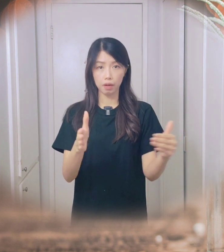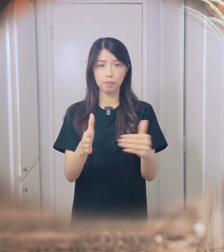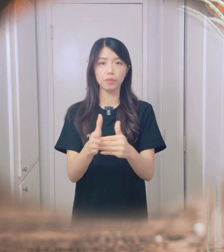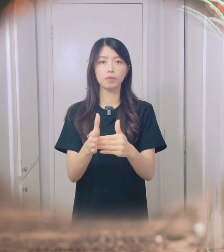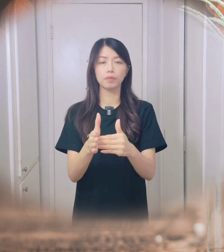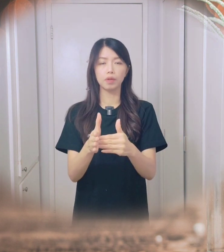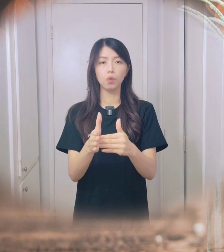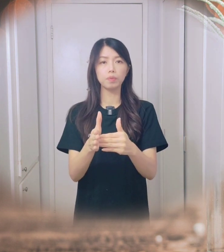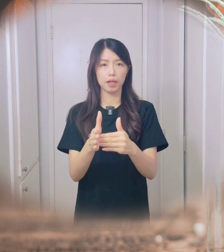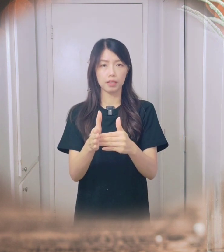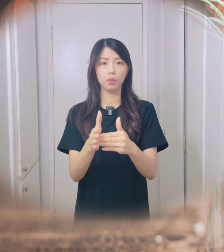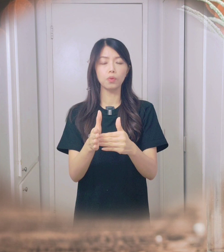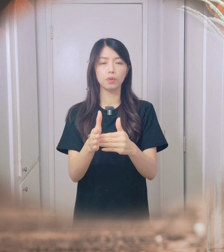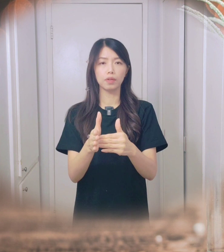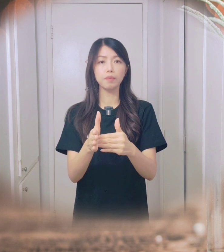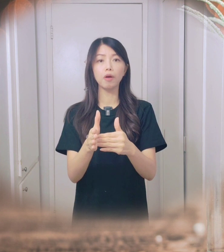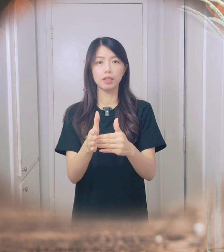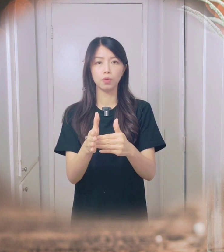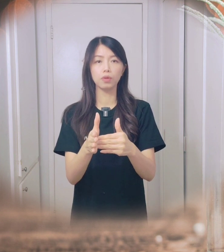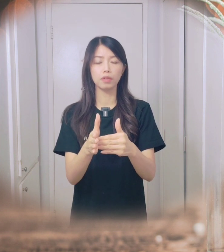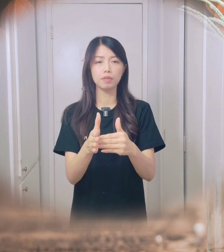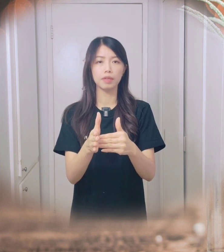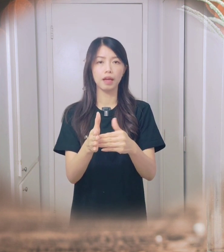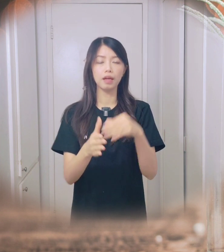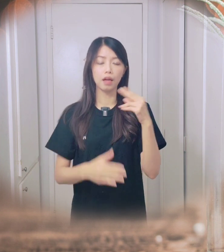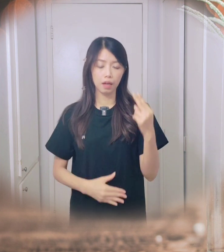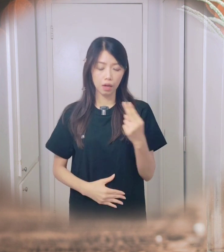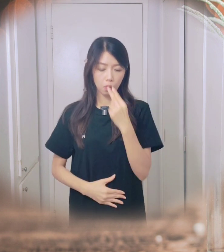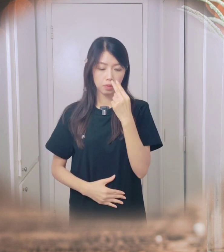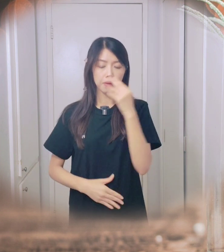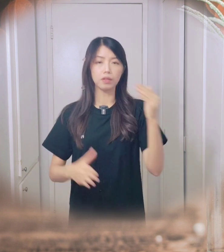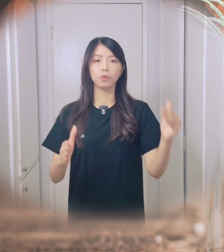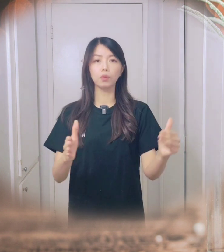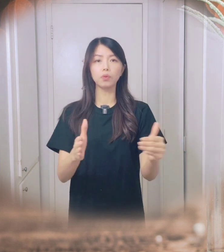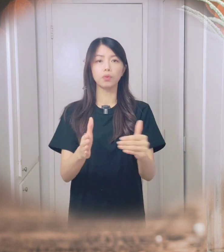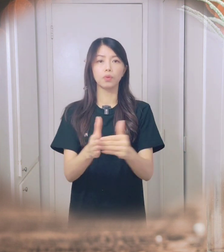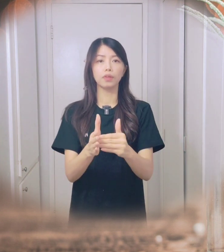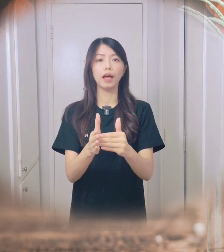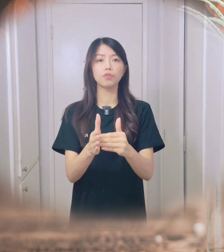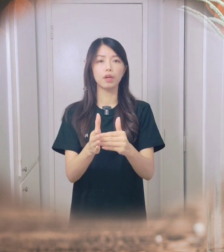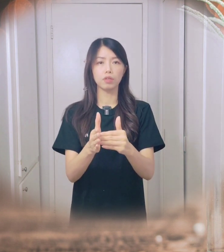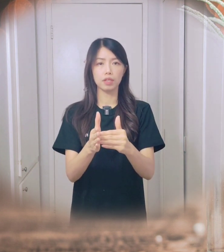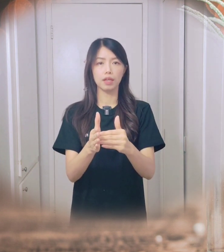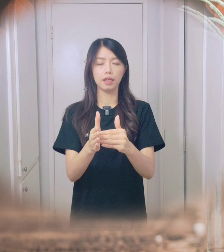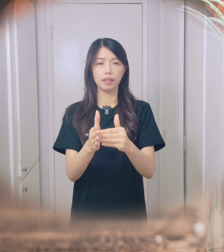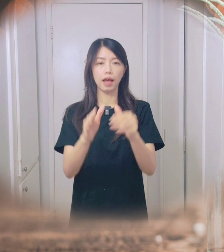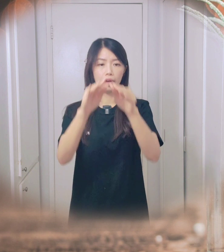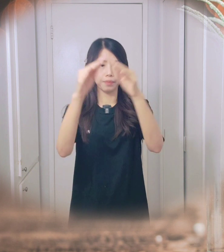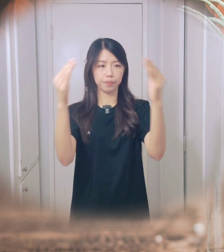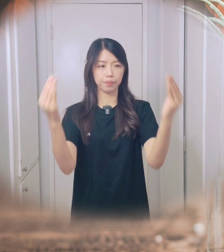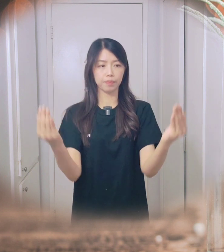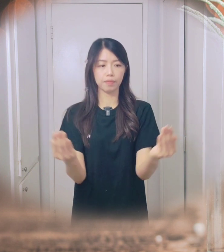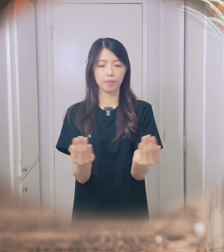해주시면 돼요. 호흡까지도 생명까지도 이런 뜻입니다. 호흡마저도 다 주의 것이니.